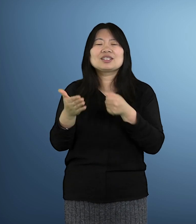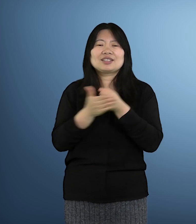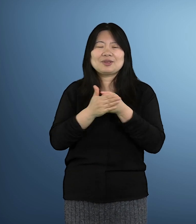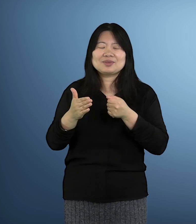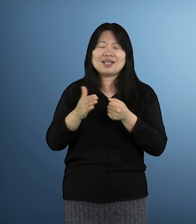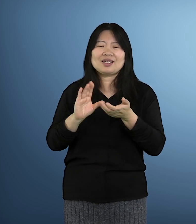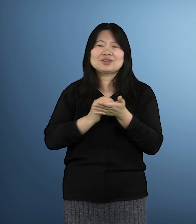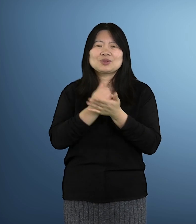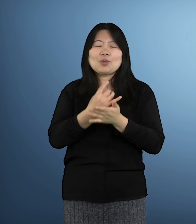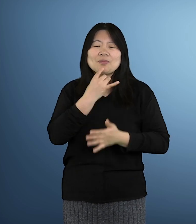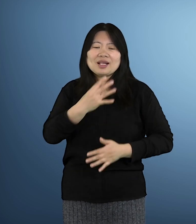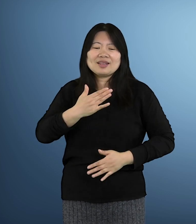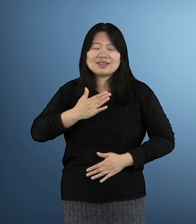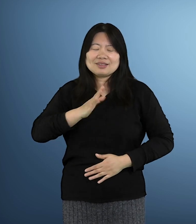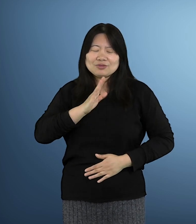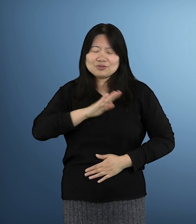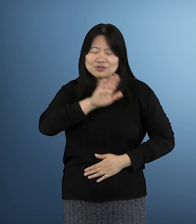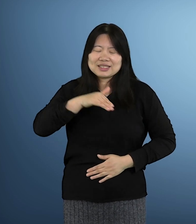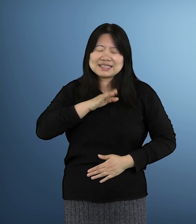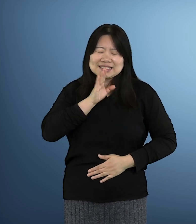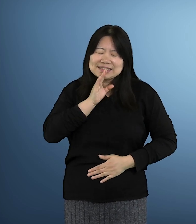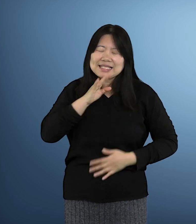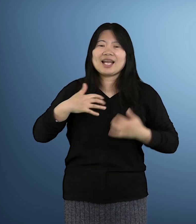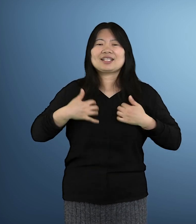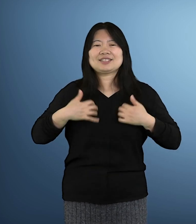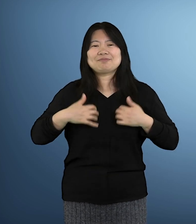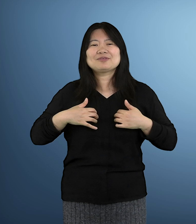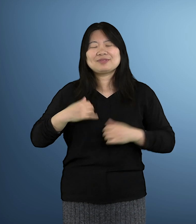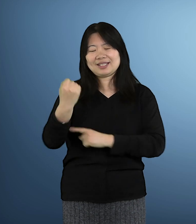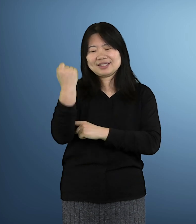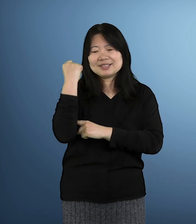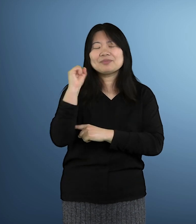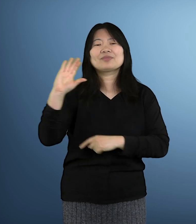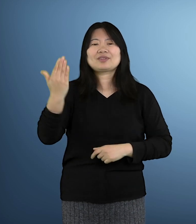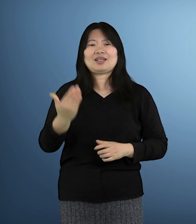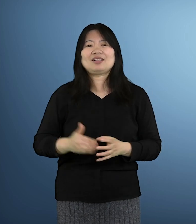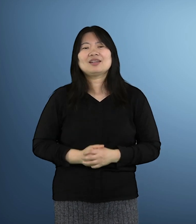사랑하는 성도 여러분, 올 한 해 이렇게 저물어가지만